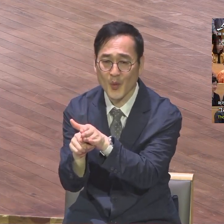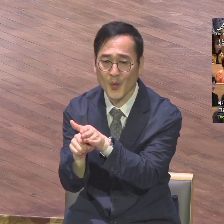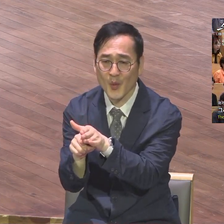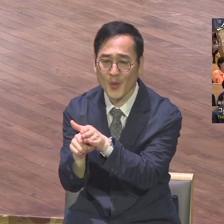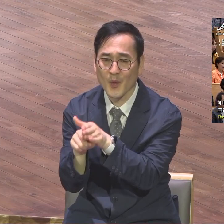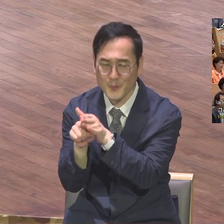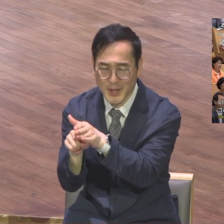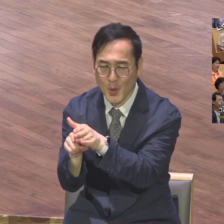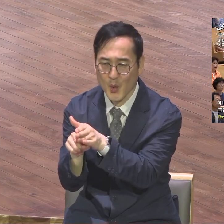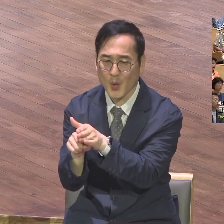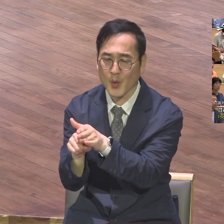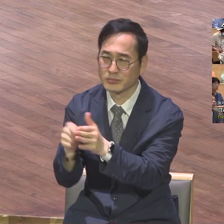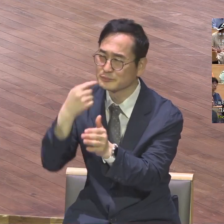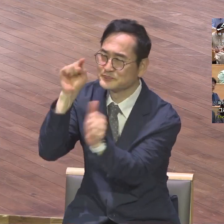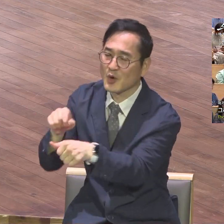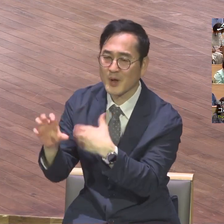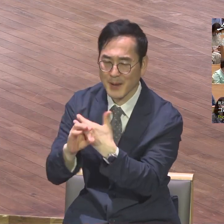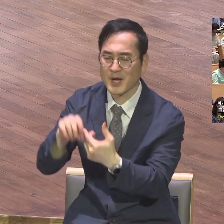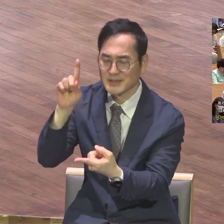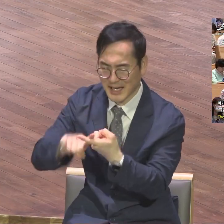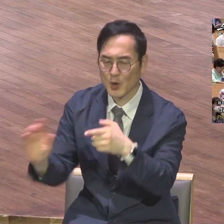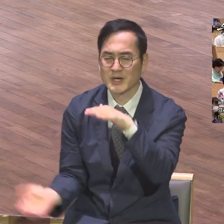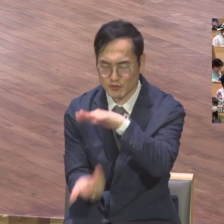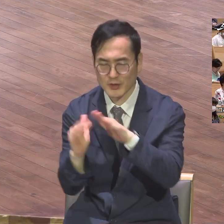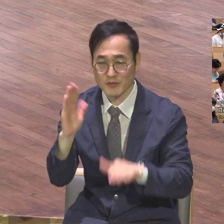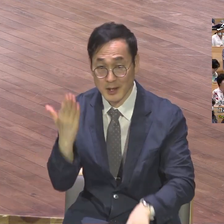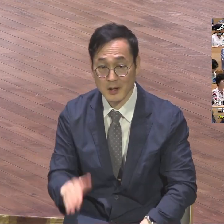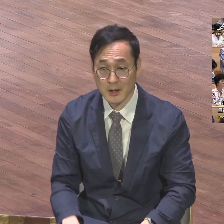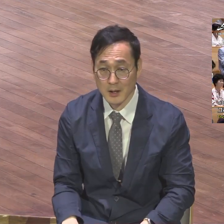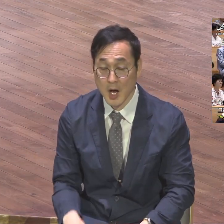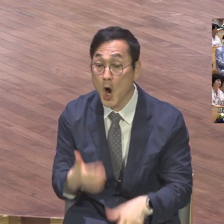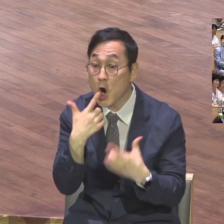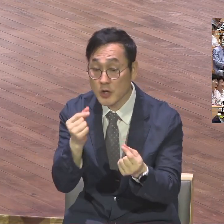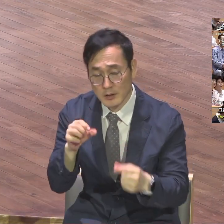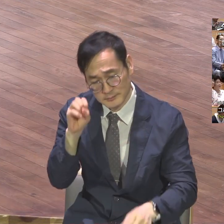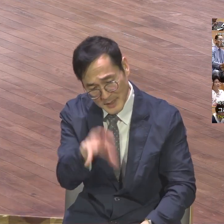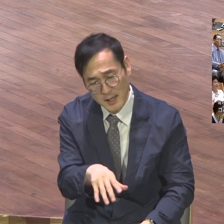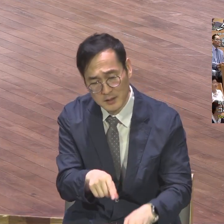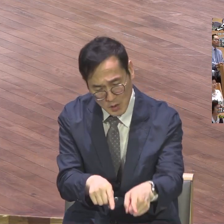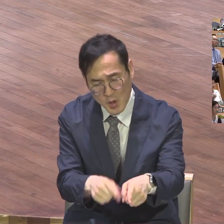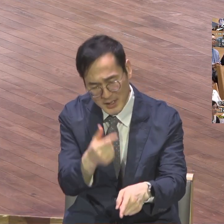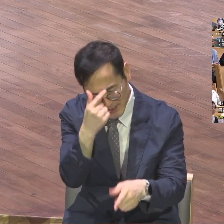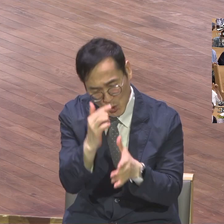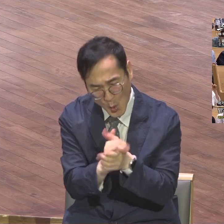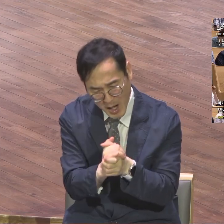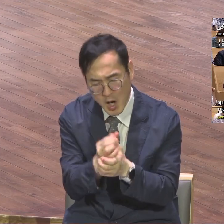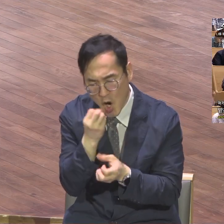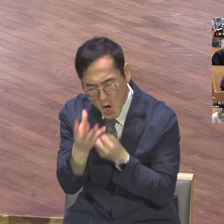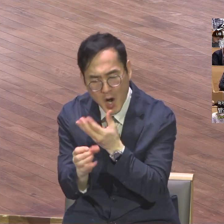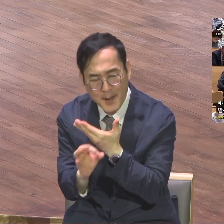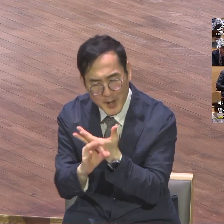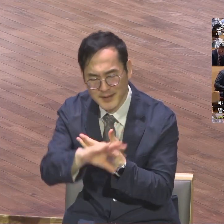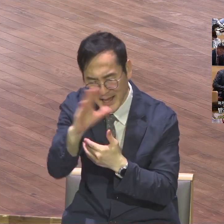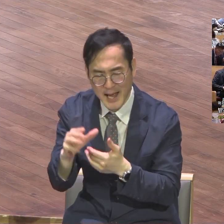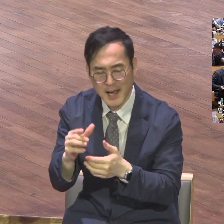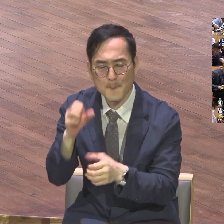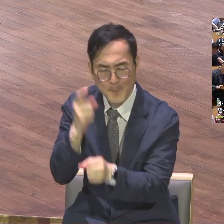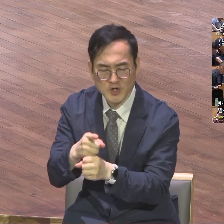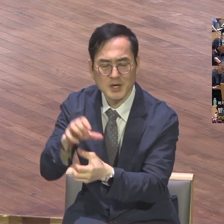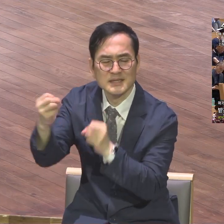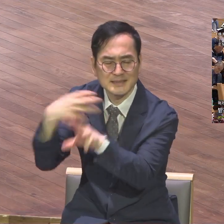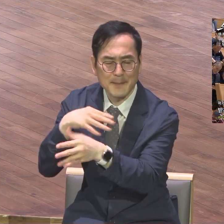그대로 되리라. 그러므로 내가 너에게 말하노니 무엇이든지 기도하고 구하는 것은 받은 줄로